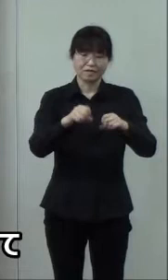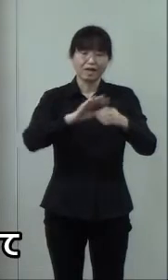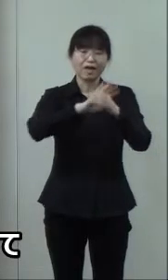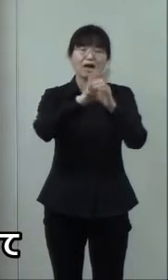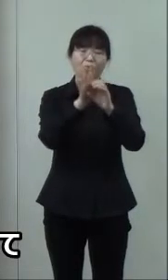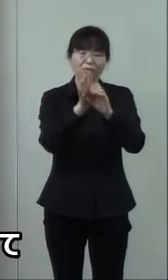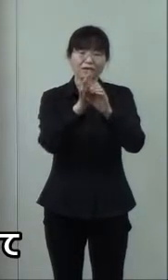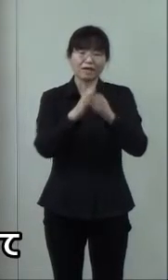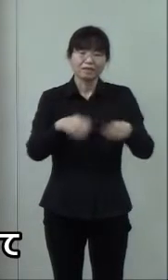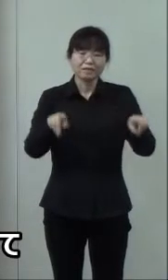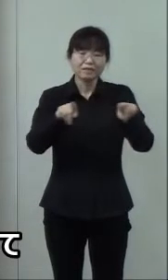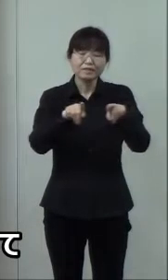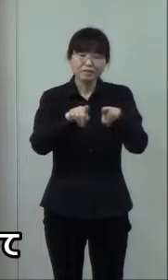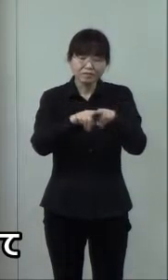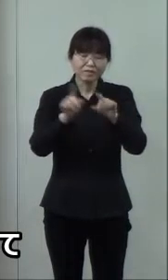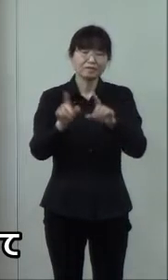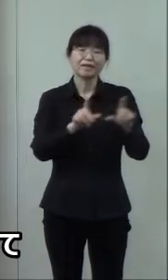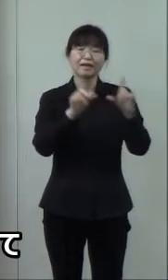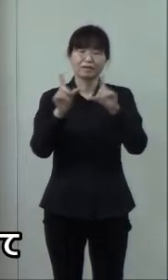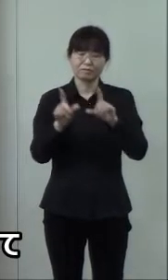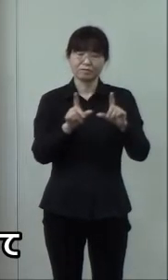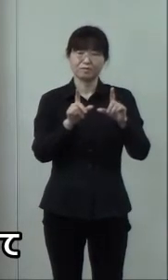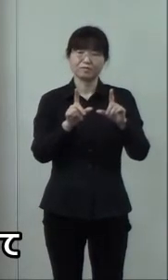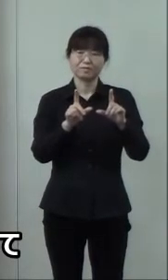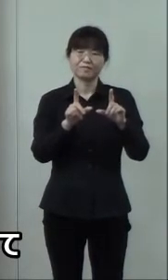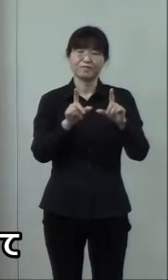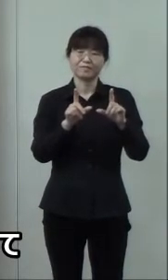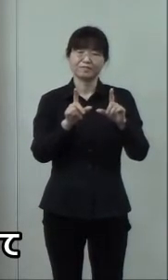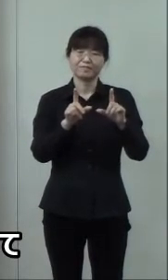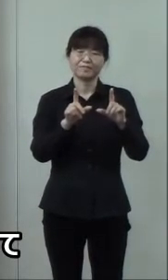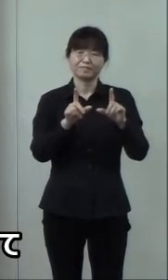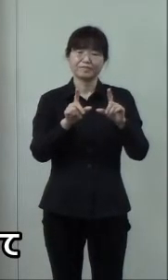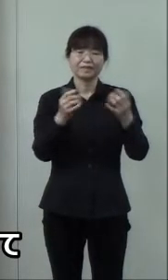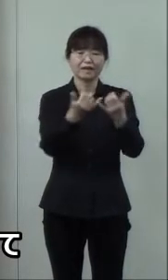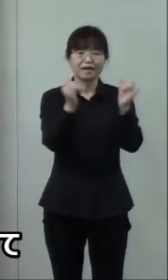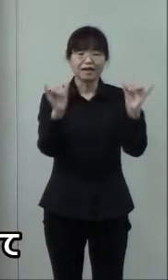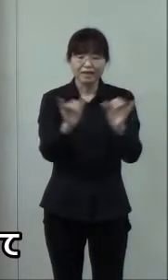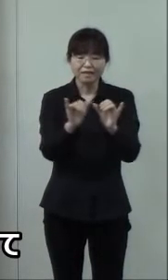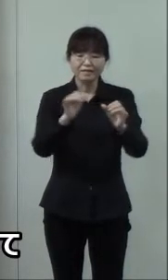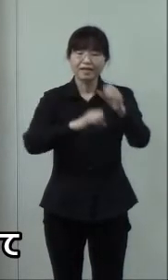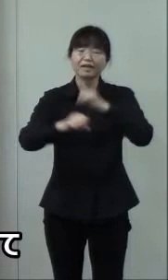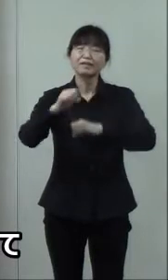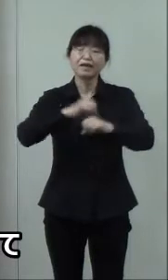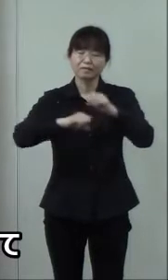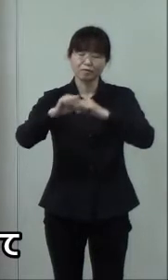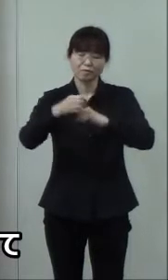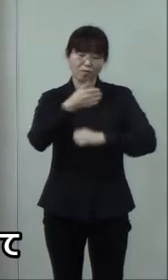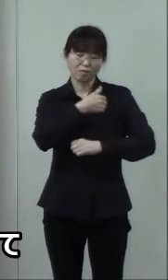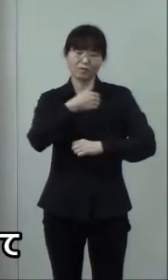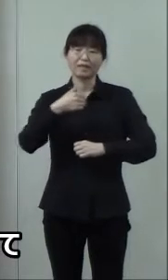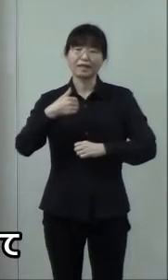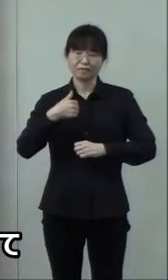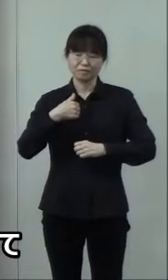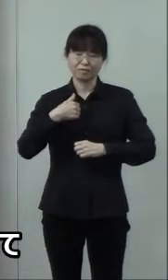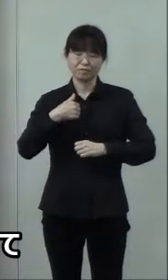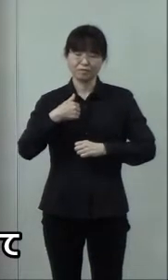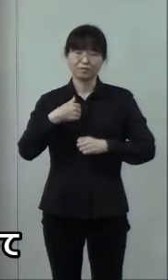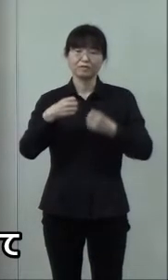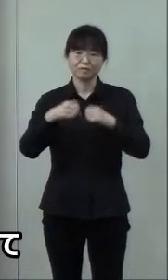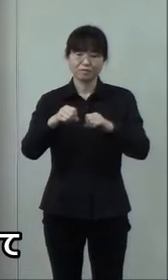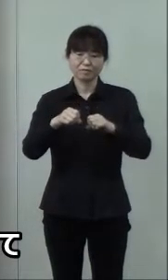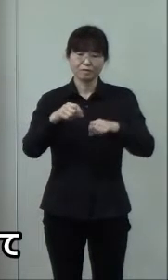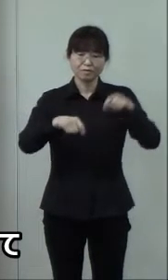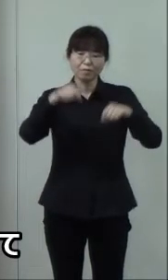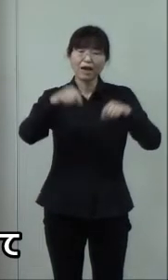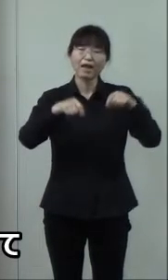か、それと社会活動もできるようにしていくと、このバランスというか、そ